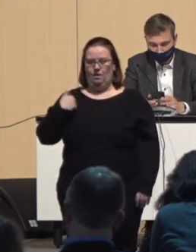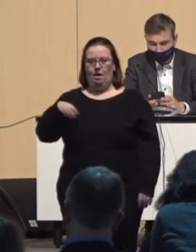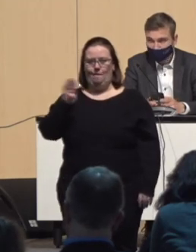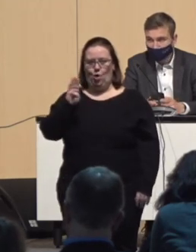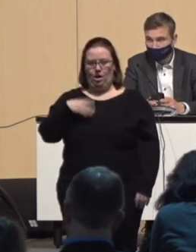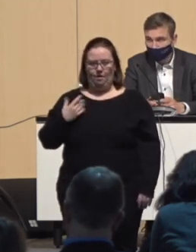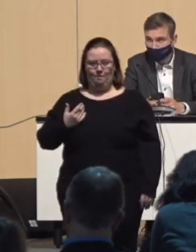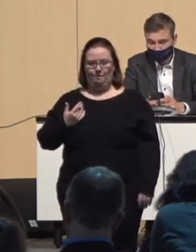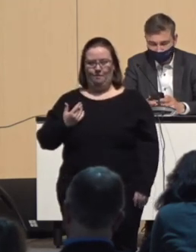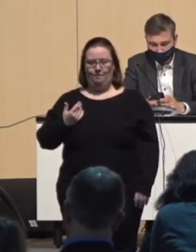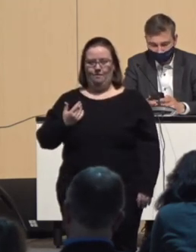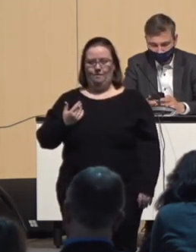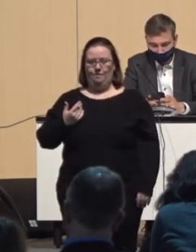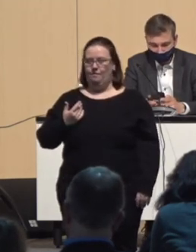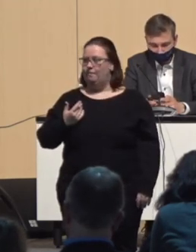Breuer,